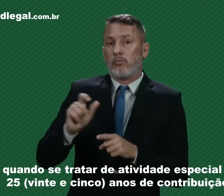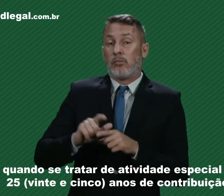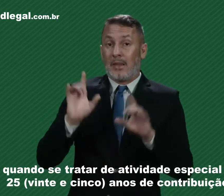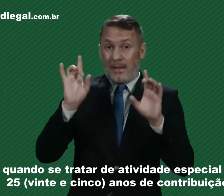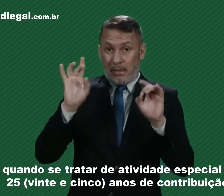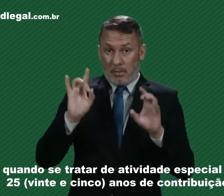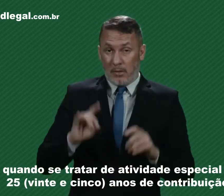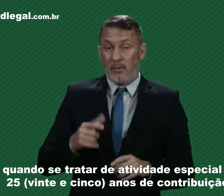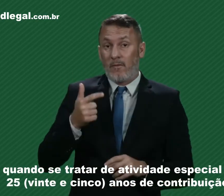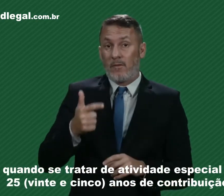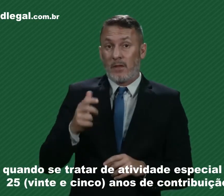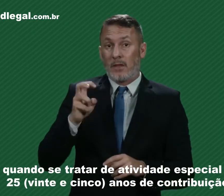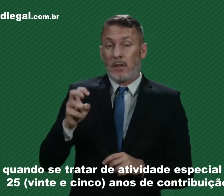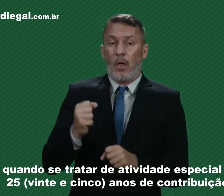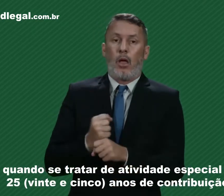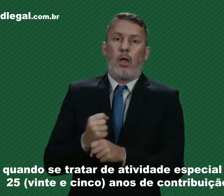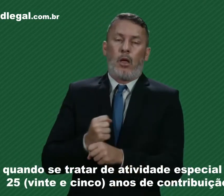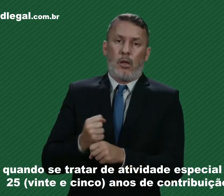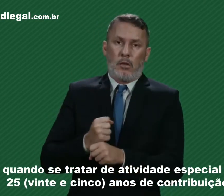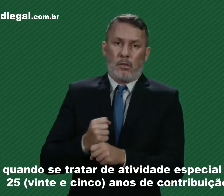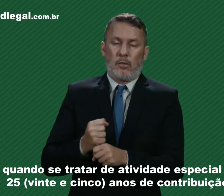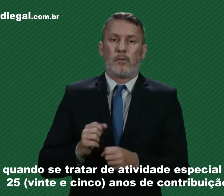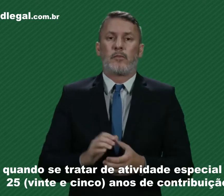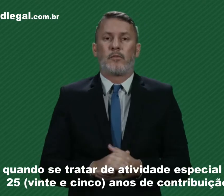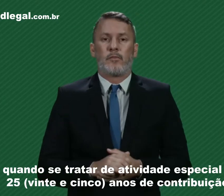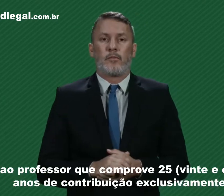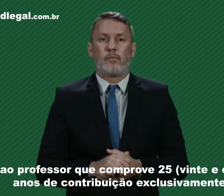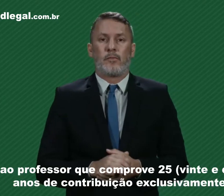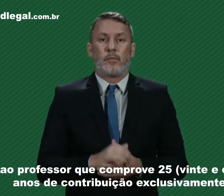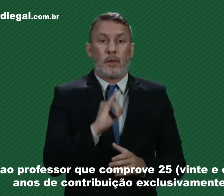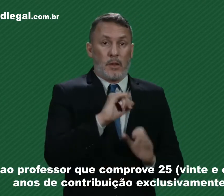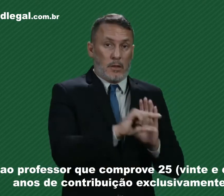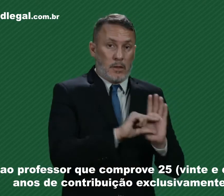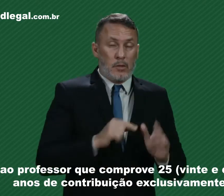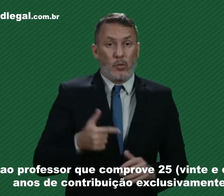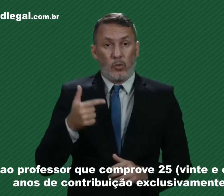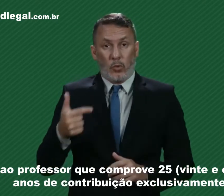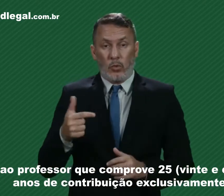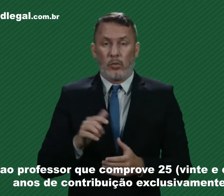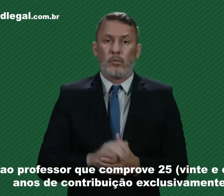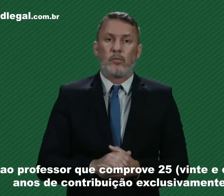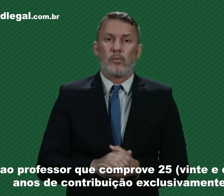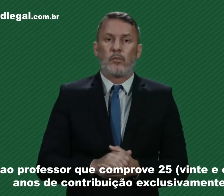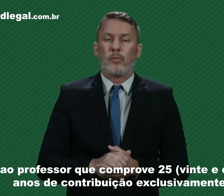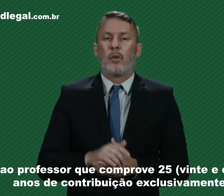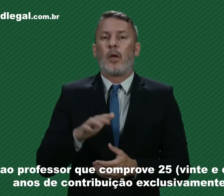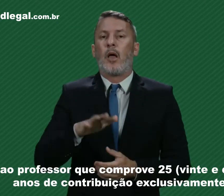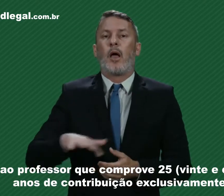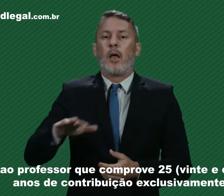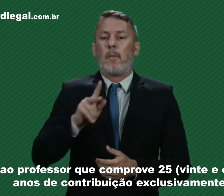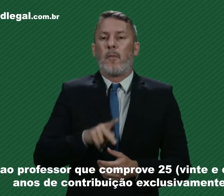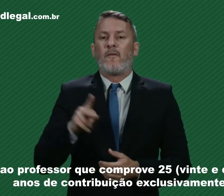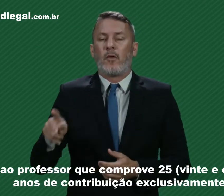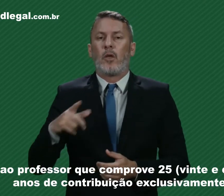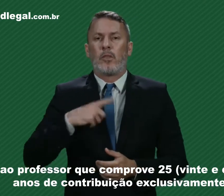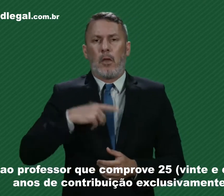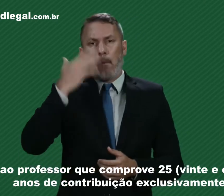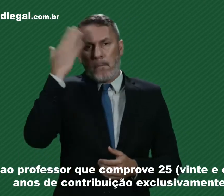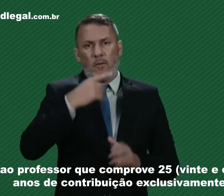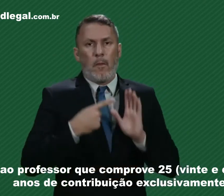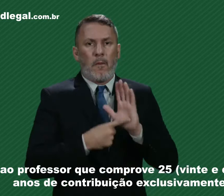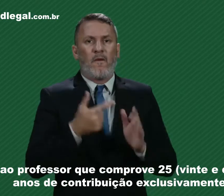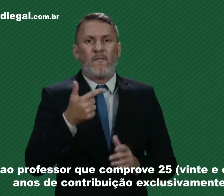atividade especial de 25 anos de contribuição. Inciso 2. Ao professor que comprove 25 anos